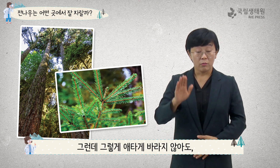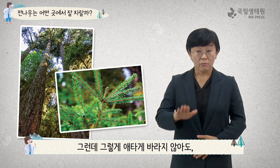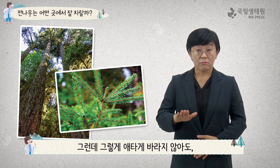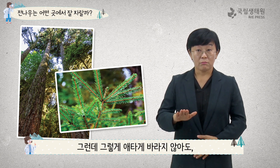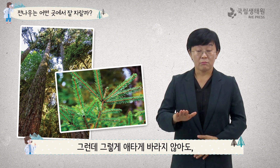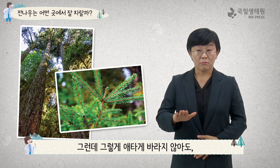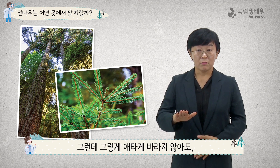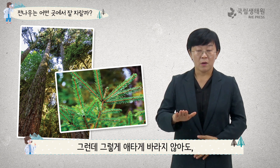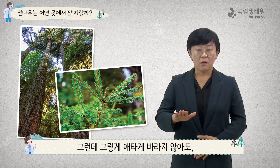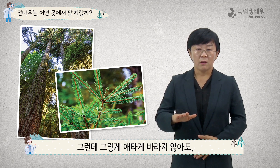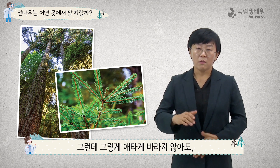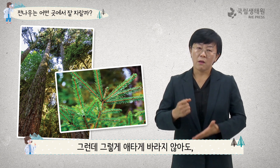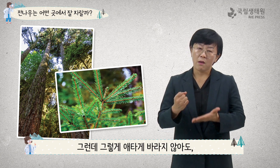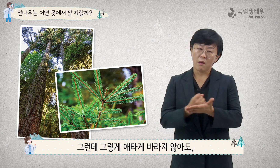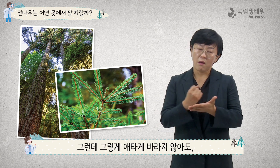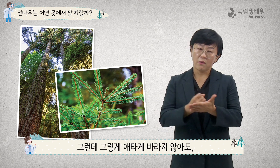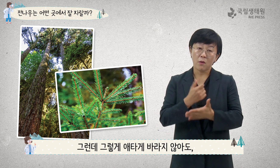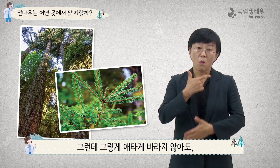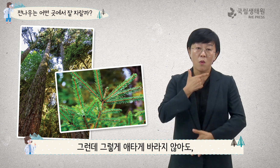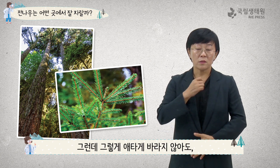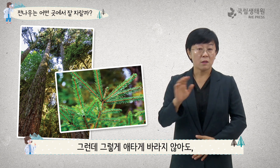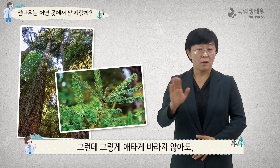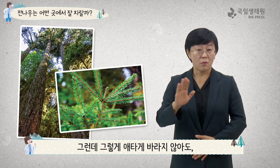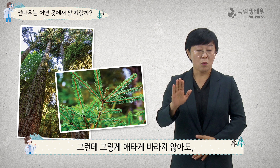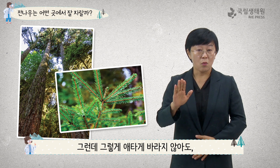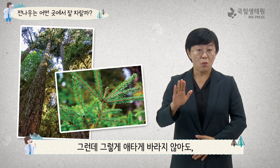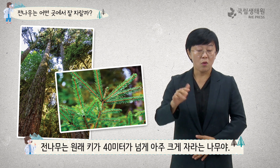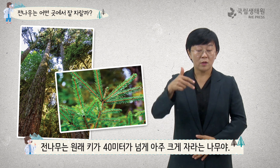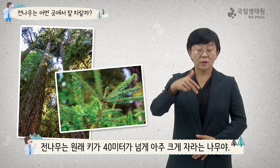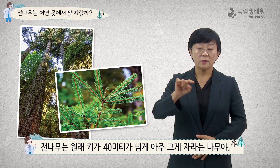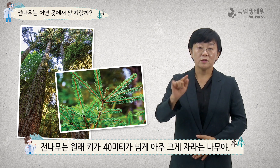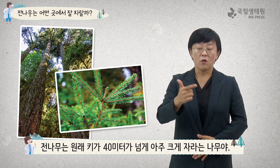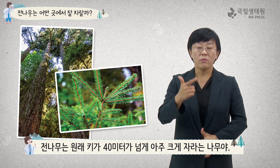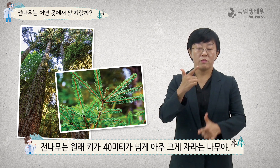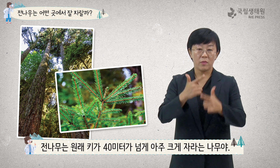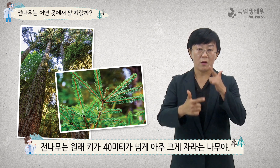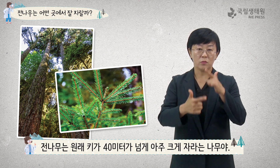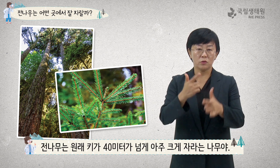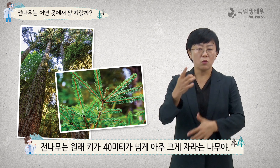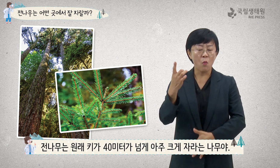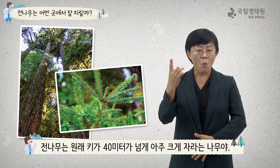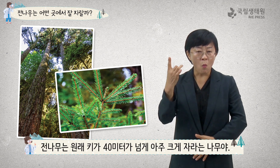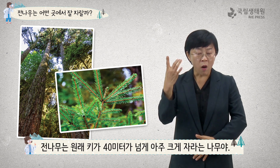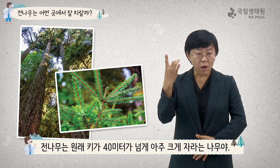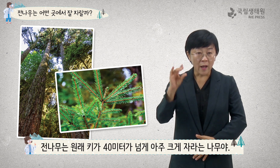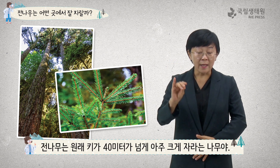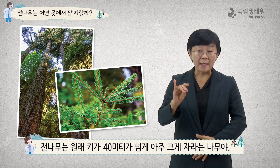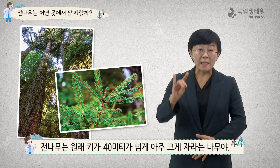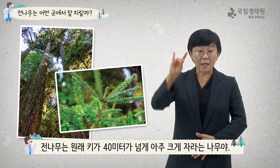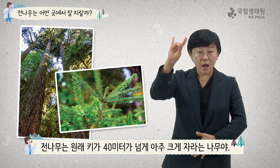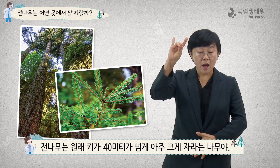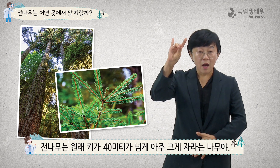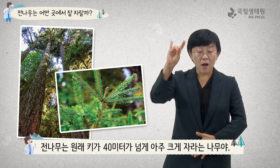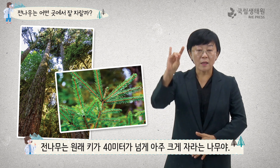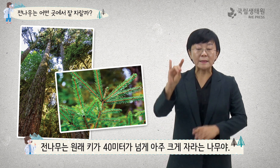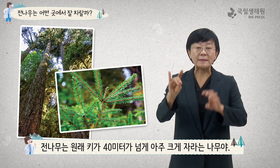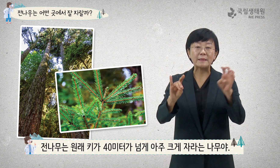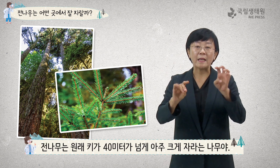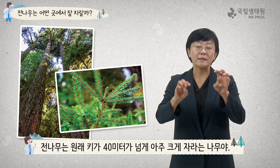그런데 그렇게 애타게 바라지 않아도 전나무는 원래 키가 40m가 넘게